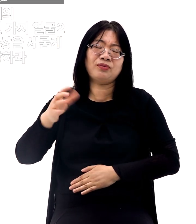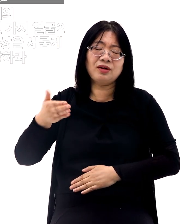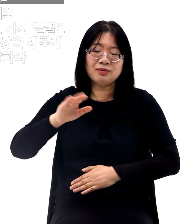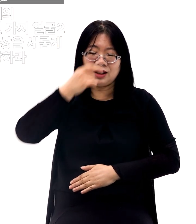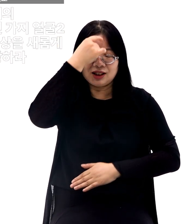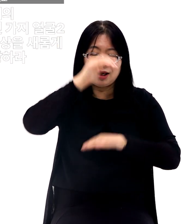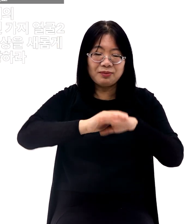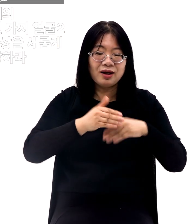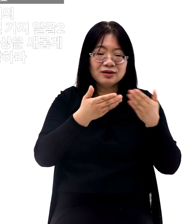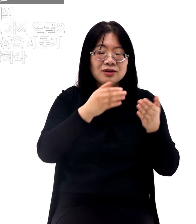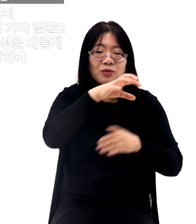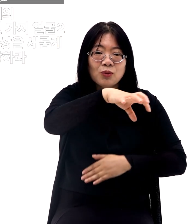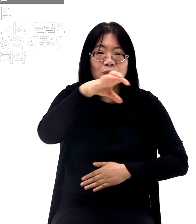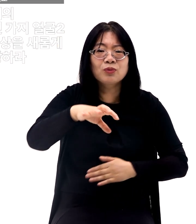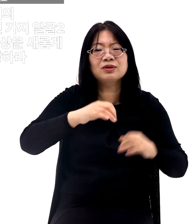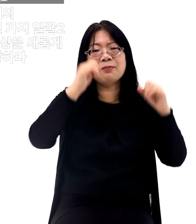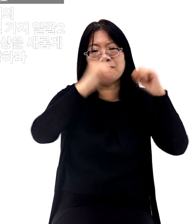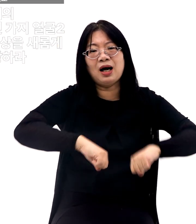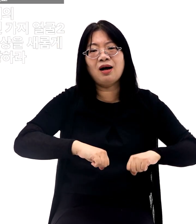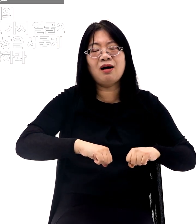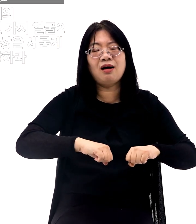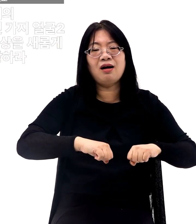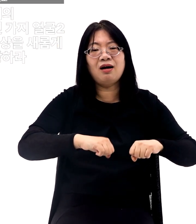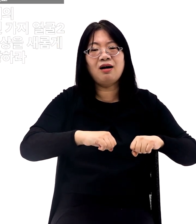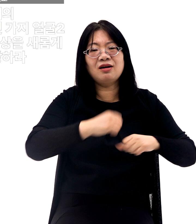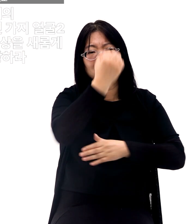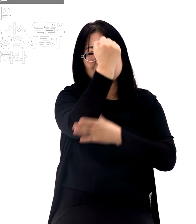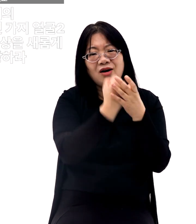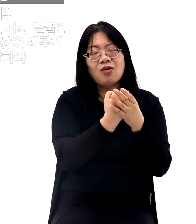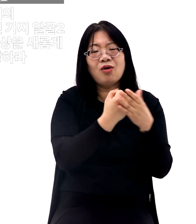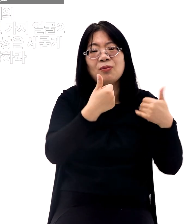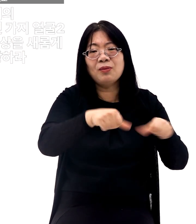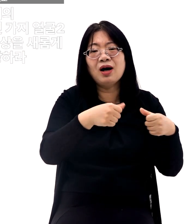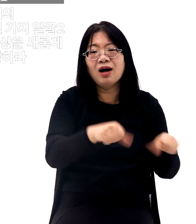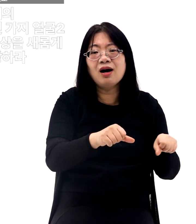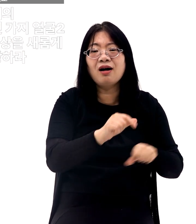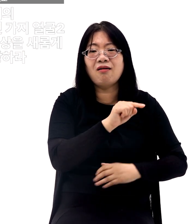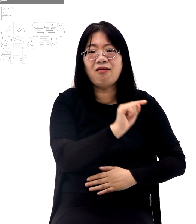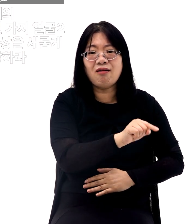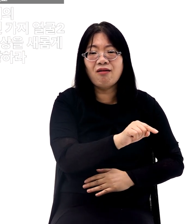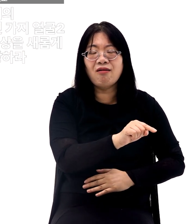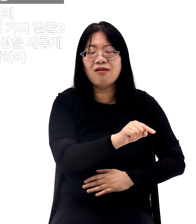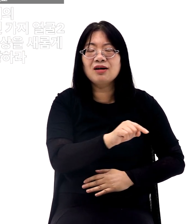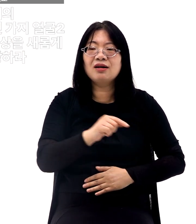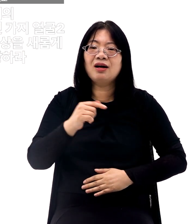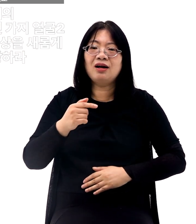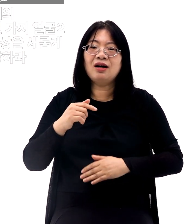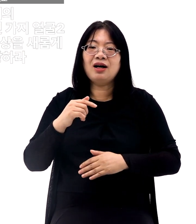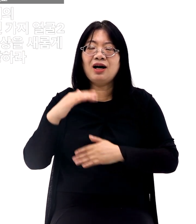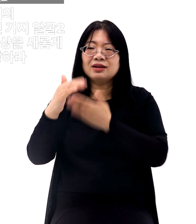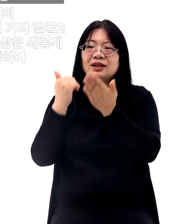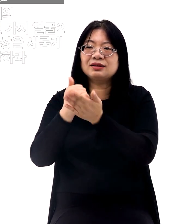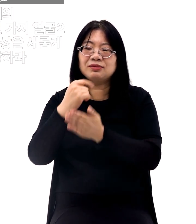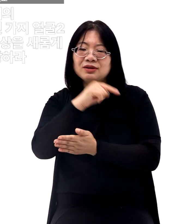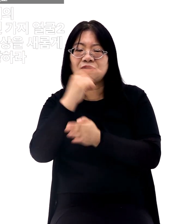망가졌어요. 죄가 들어왔어요. 그래서 하나님은 이것을 새롭게 하시기 위해서